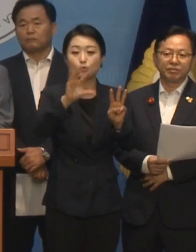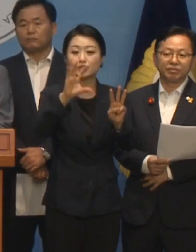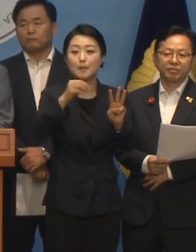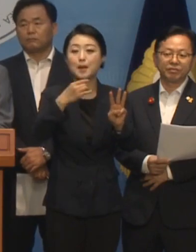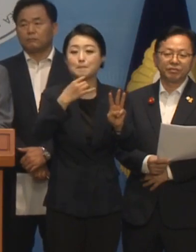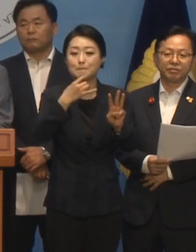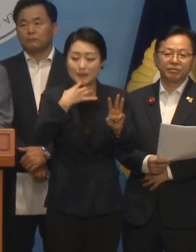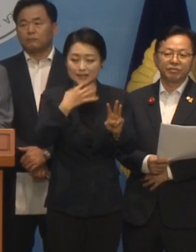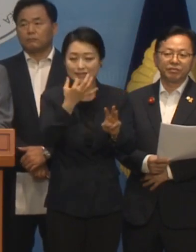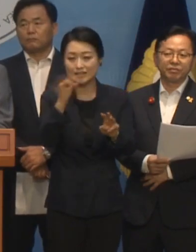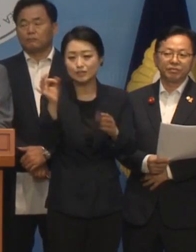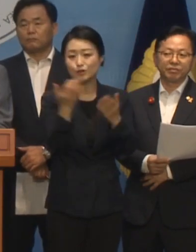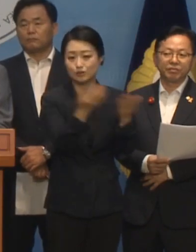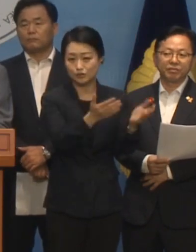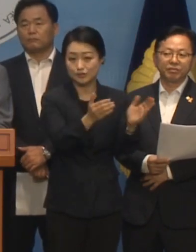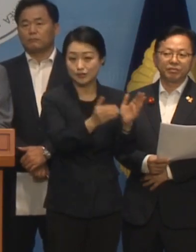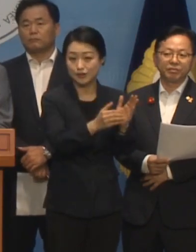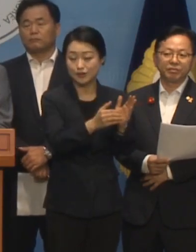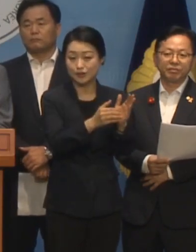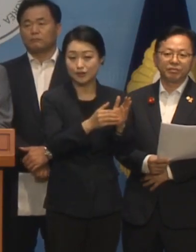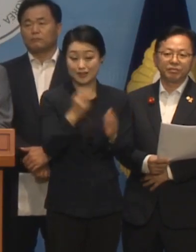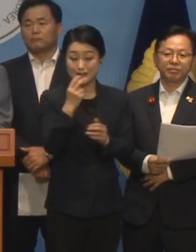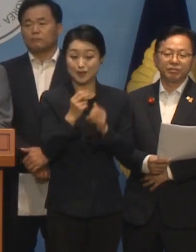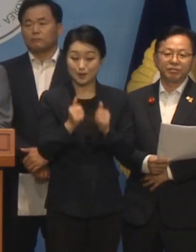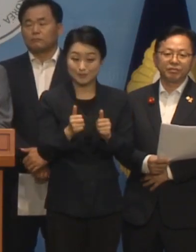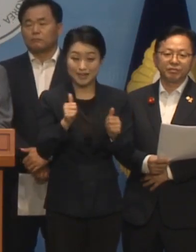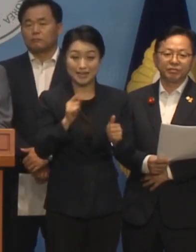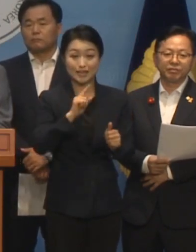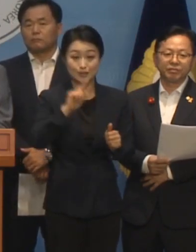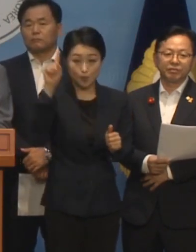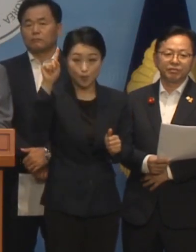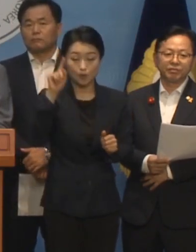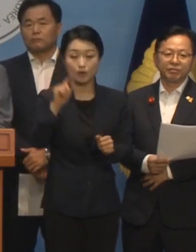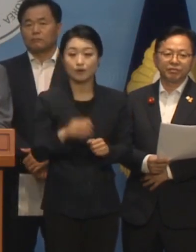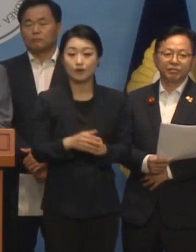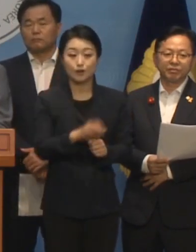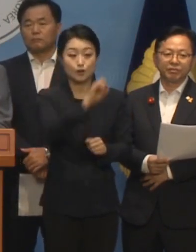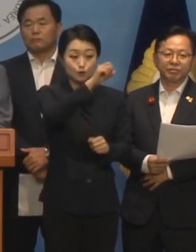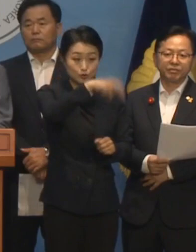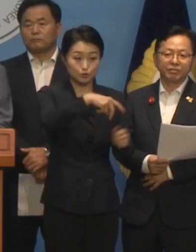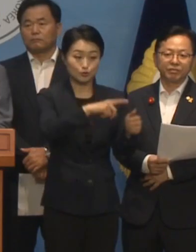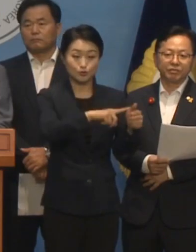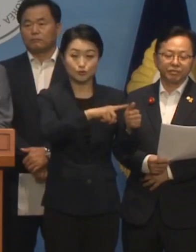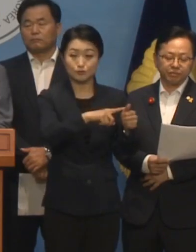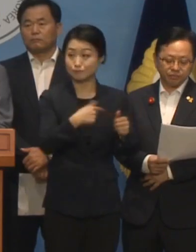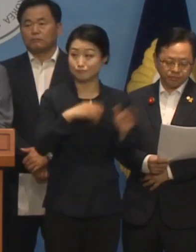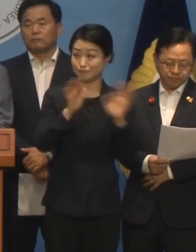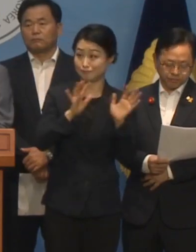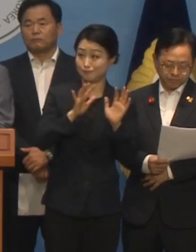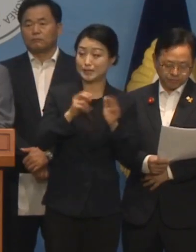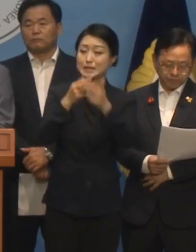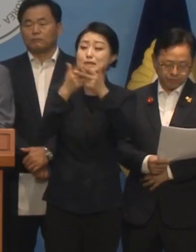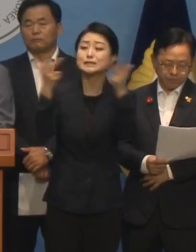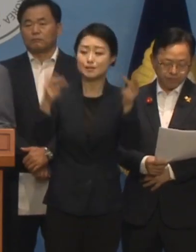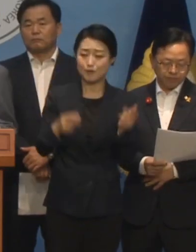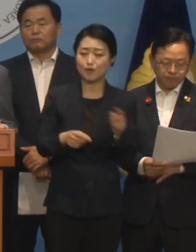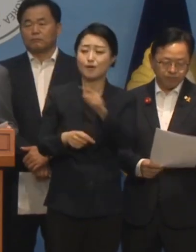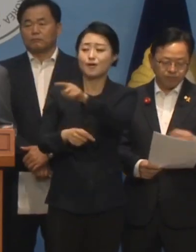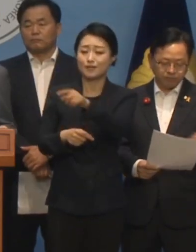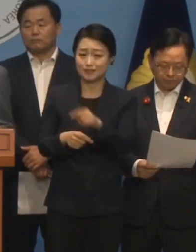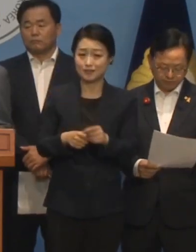인정해 기소했습니다. 이를 전후하여 유동규는 이 모든 게 다 이재명이 한 일이다라고